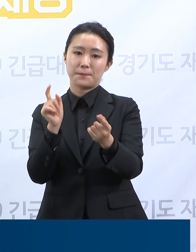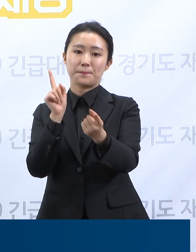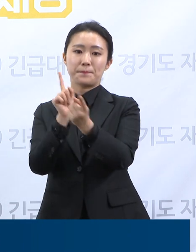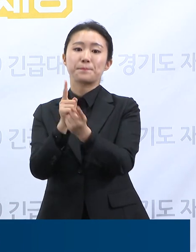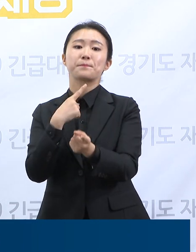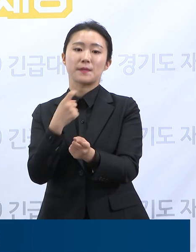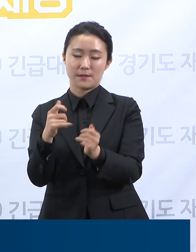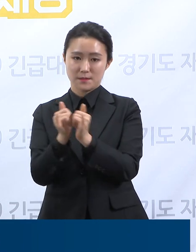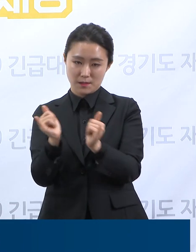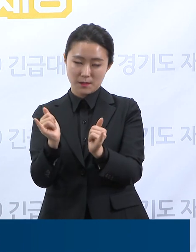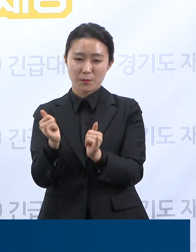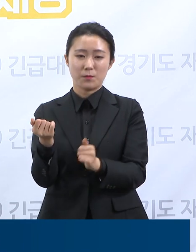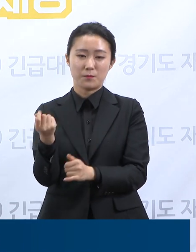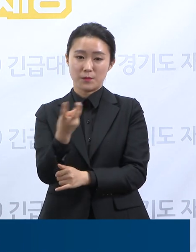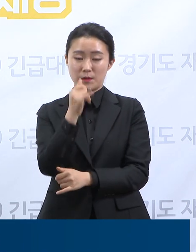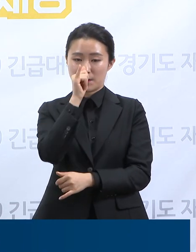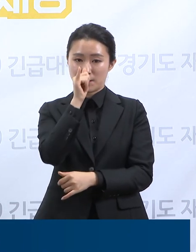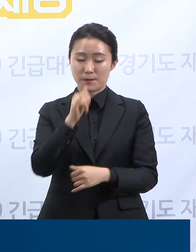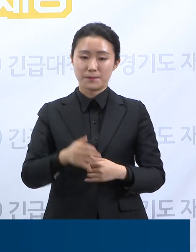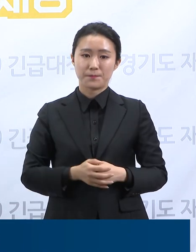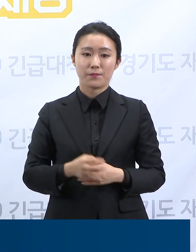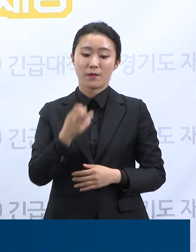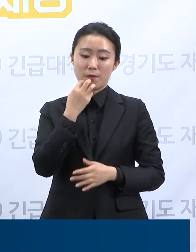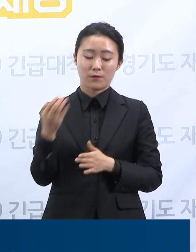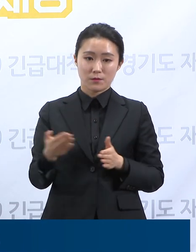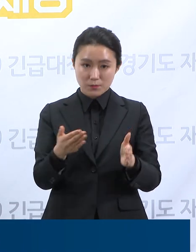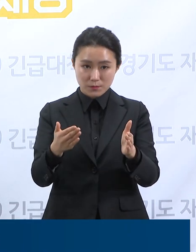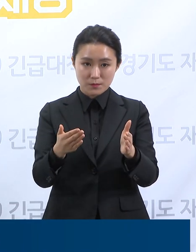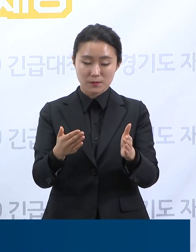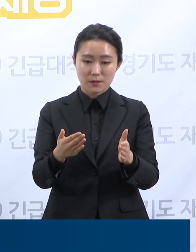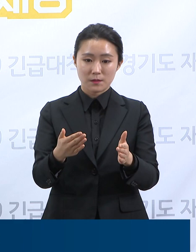지역사회 감염 확산 차단을 위해 최선의 노력을 다하겠습니다.